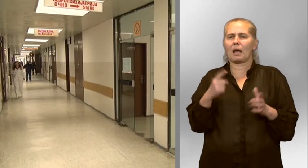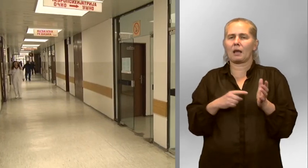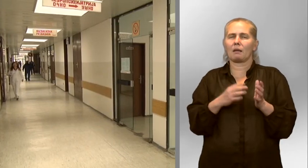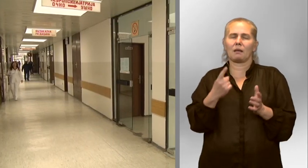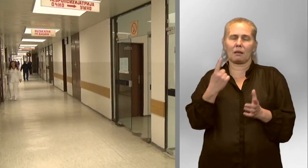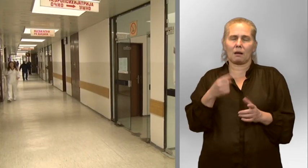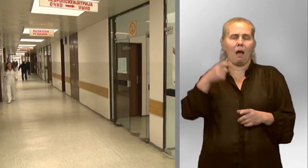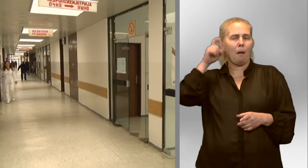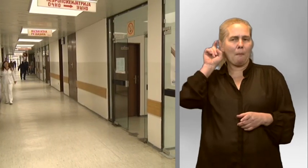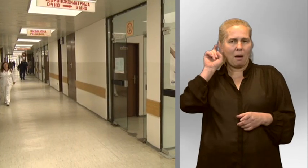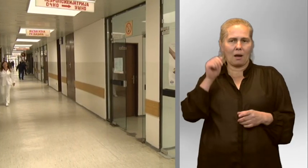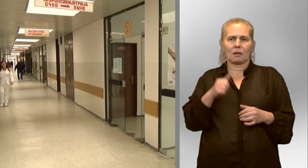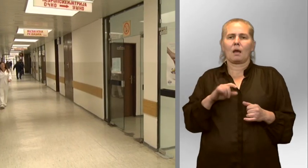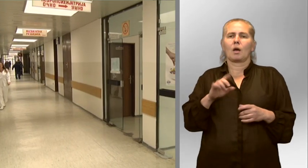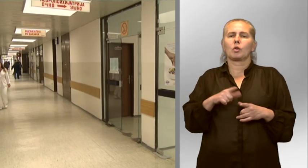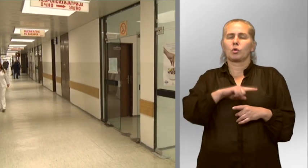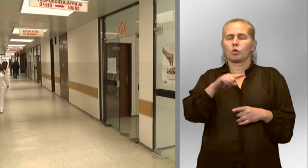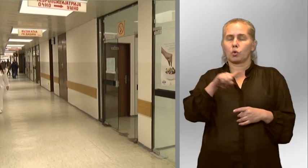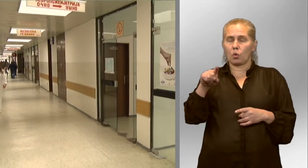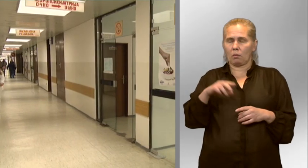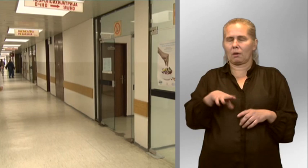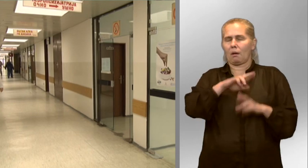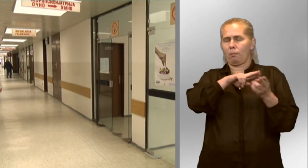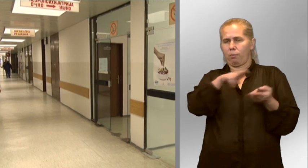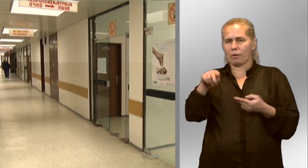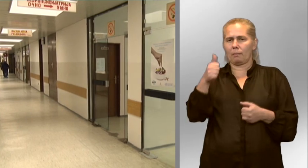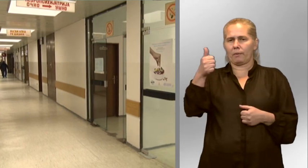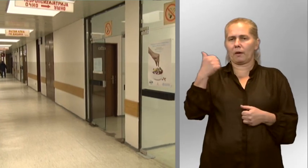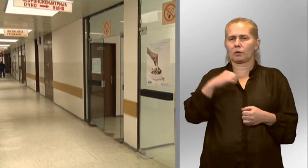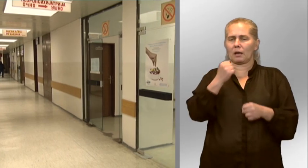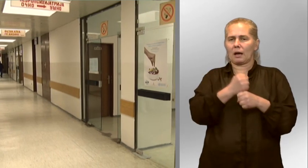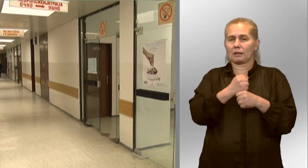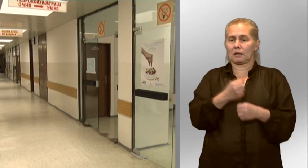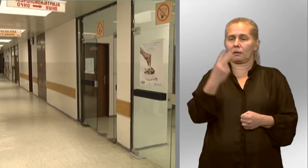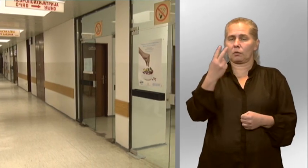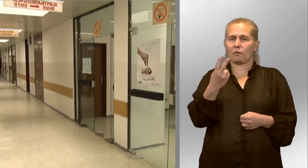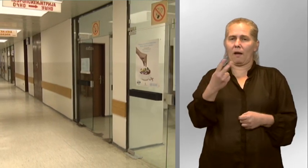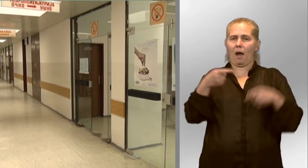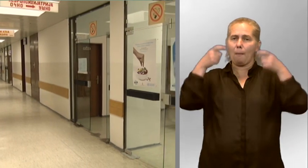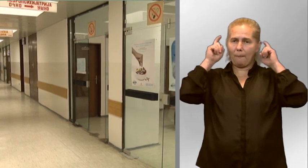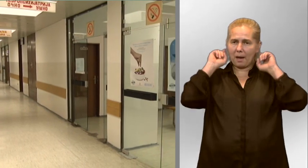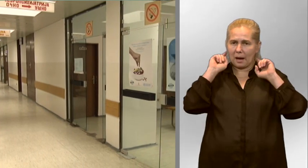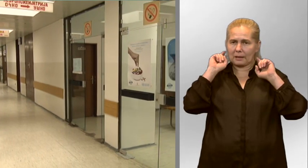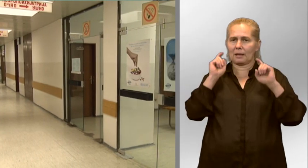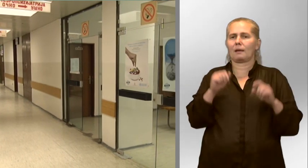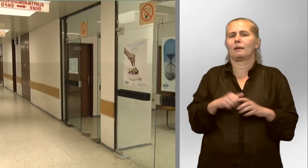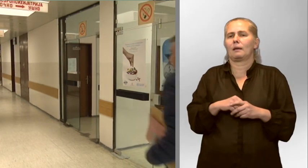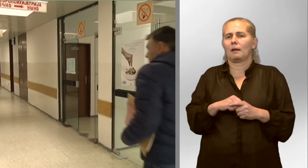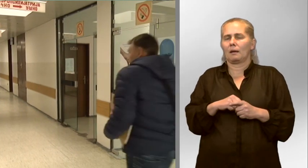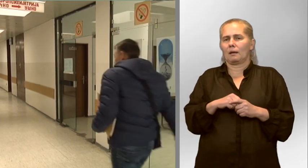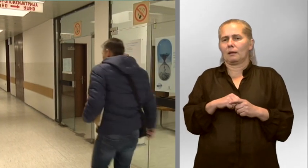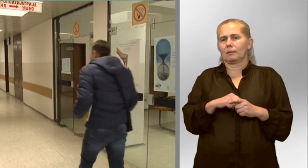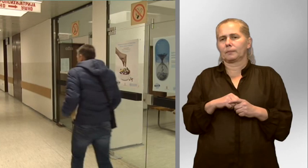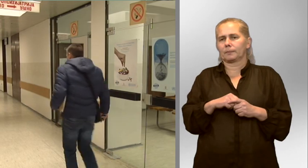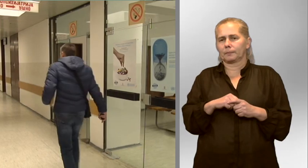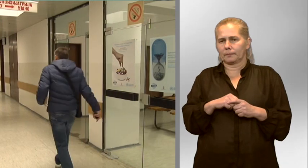amplifikaciju. U prvoj godini života, znači do navršene prve godine, znači do prvog rođendana,